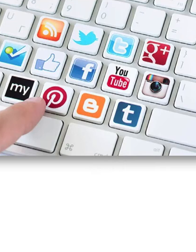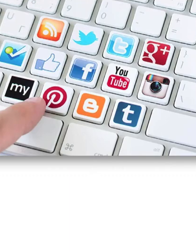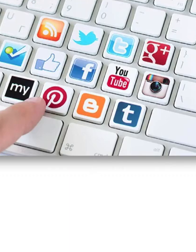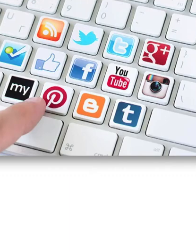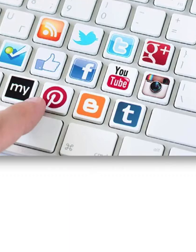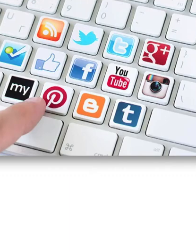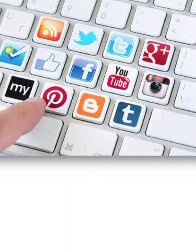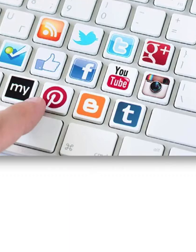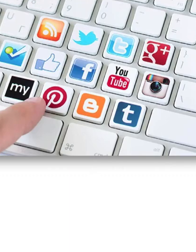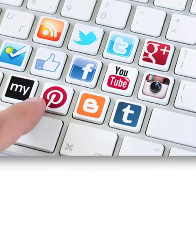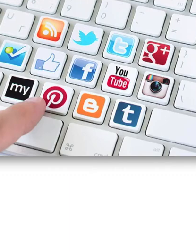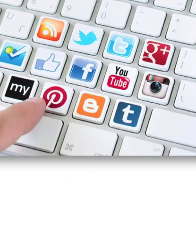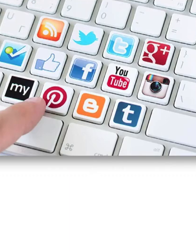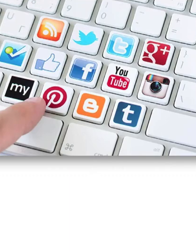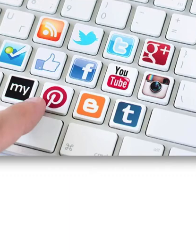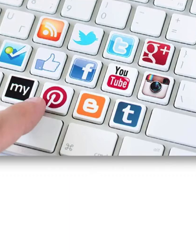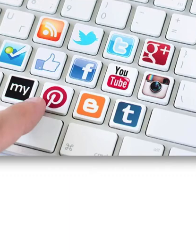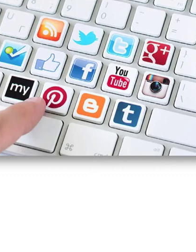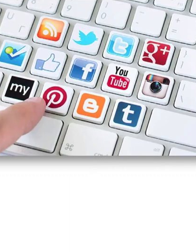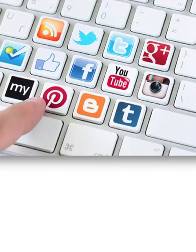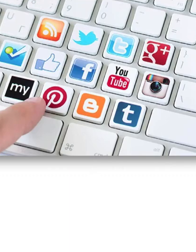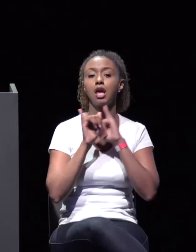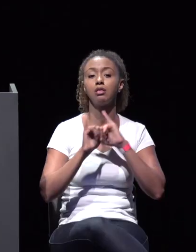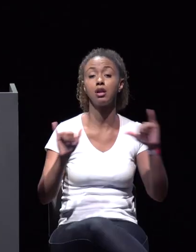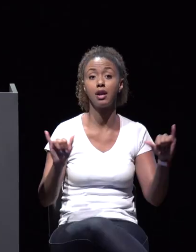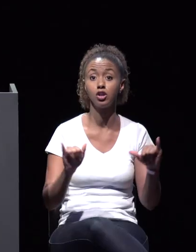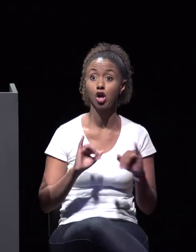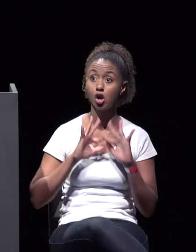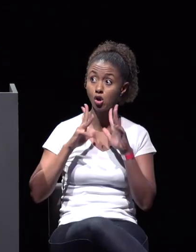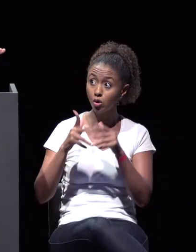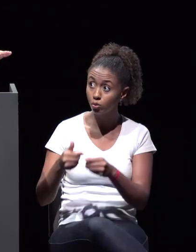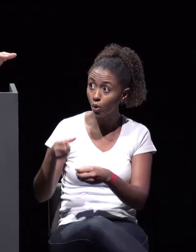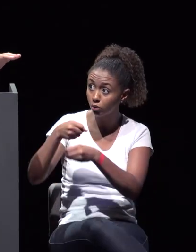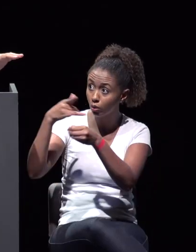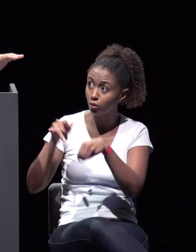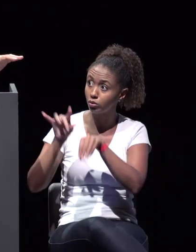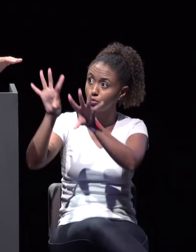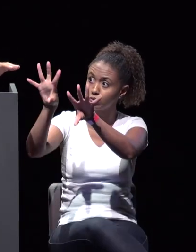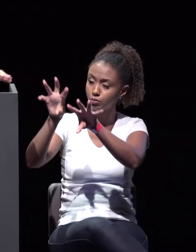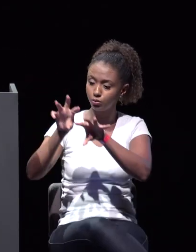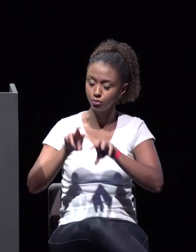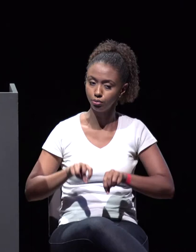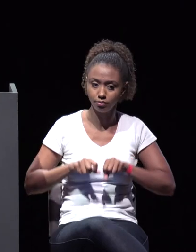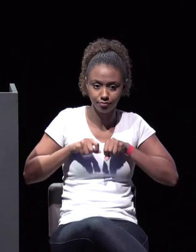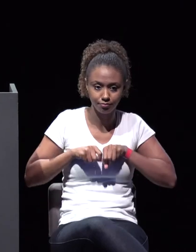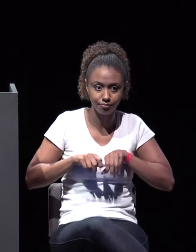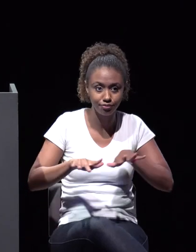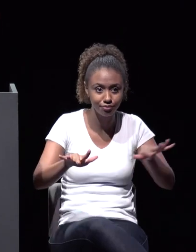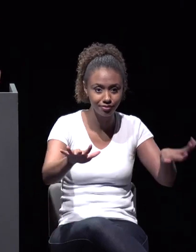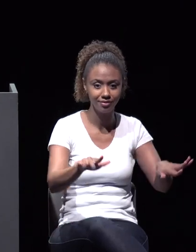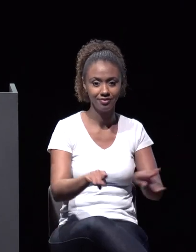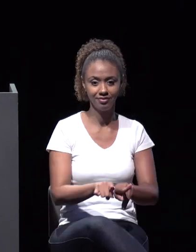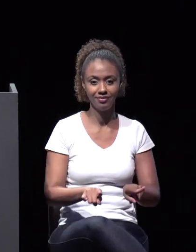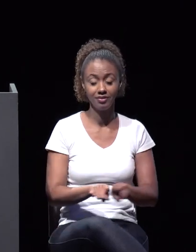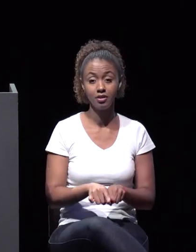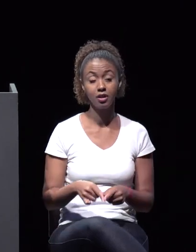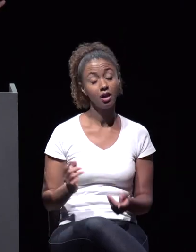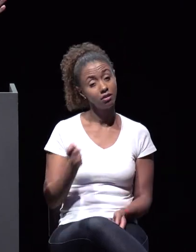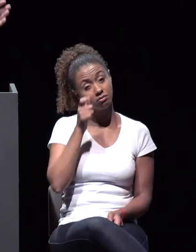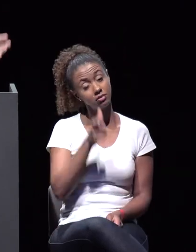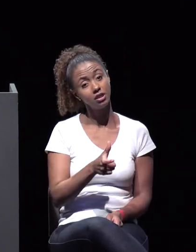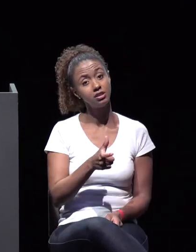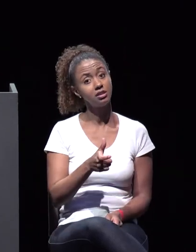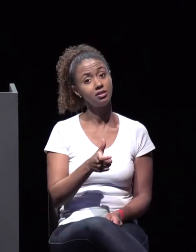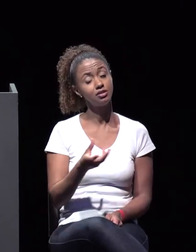digitais então todo esse conteúdo e absorvido e é compartilhado né então assim é muito interessante porque